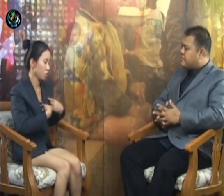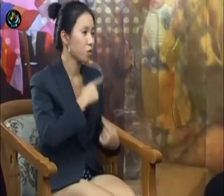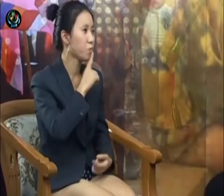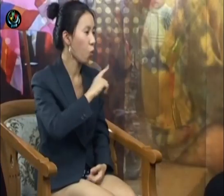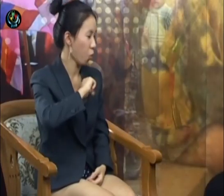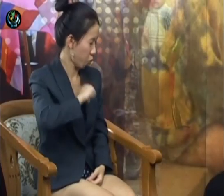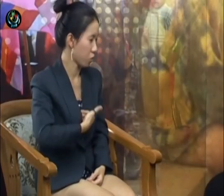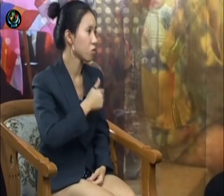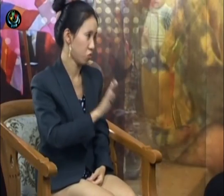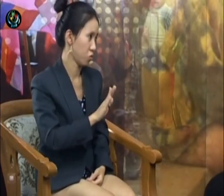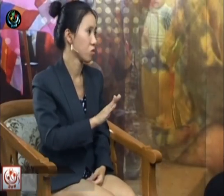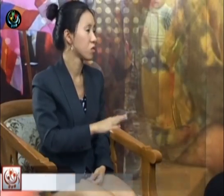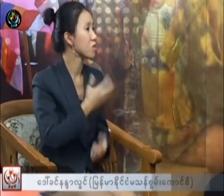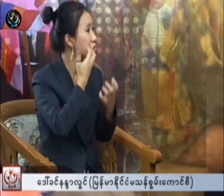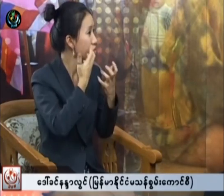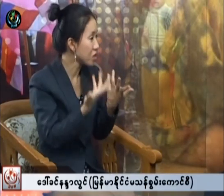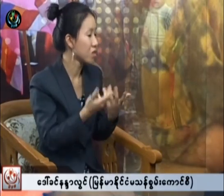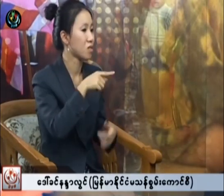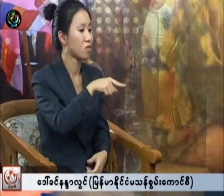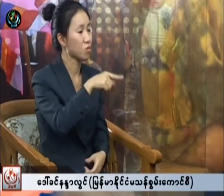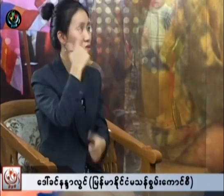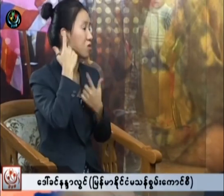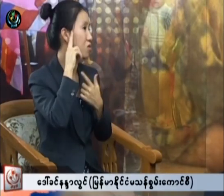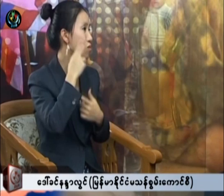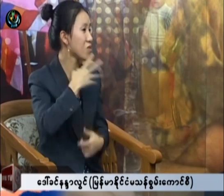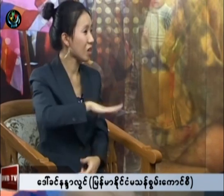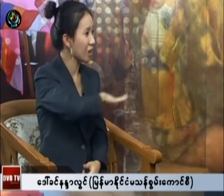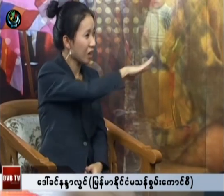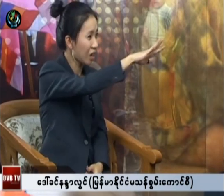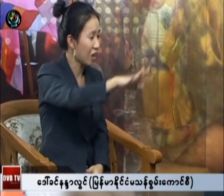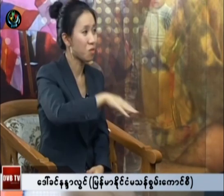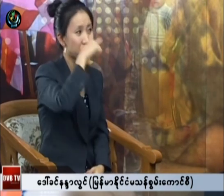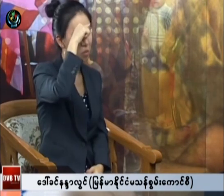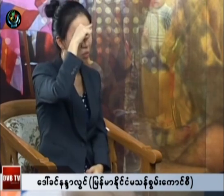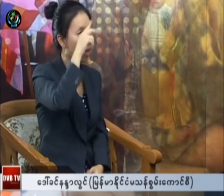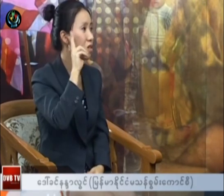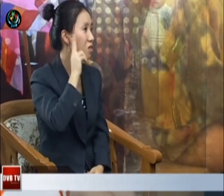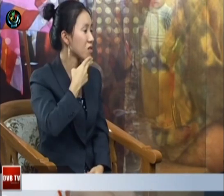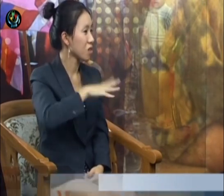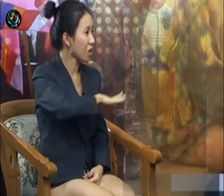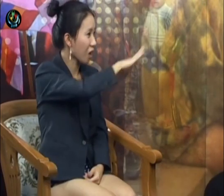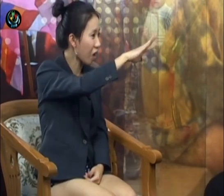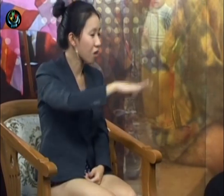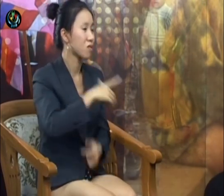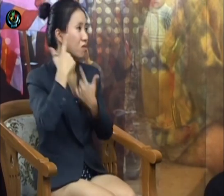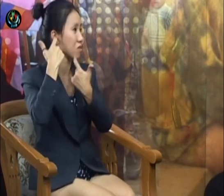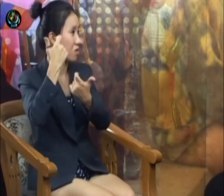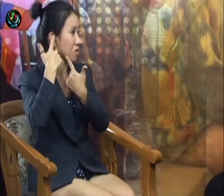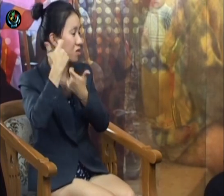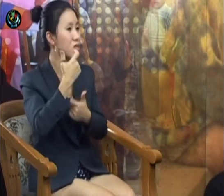ါအဒါအဓိကပြဿနာပါကျွန်မပြောချင်တာရှိပါတယ်ဘာကြောက်လဲဆိုတော့နားမကျမင်းကလေးများအပေါ်တန်ဆွမ်းတဲ့တချို့နားကျသူတွေ